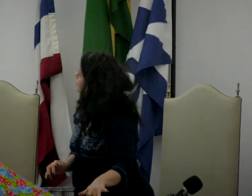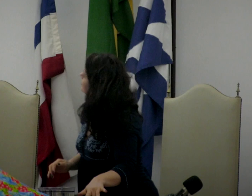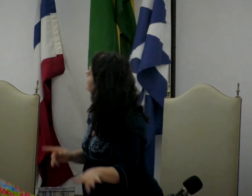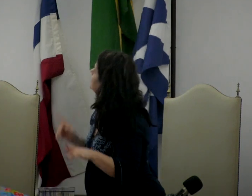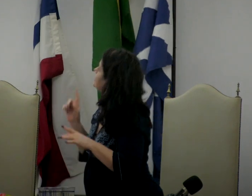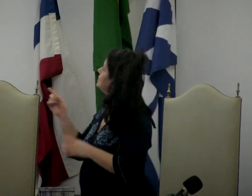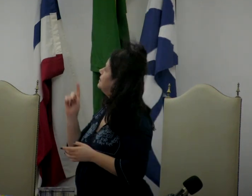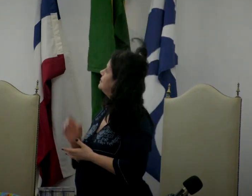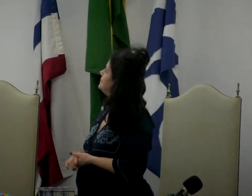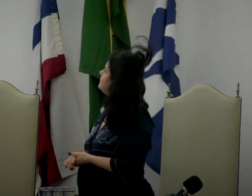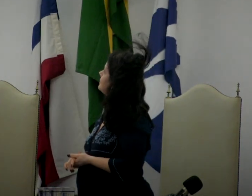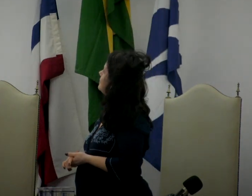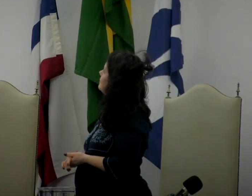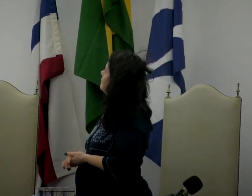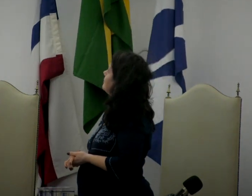Próximo.